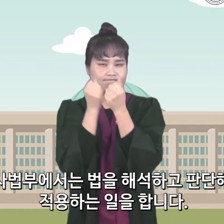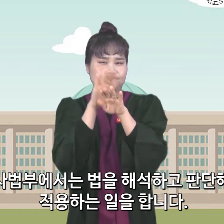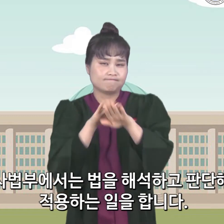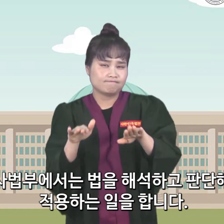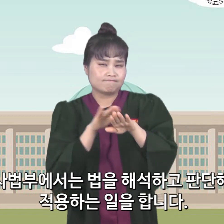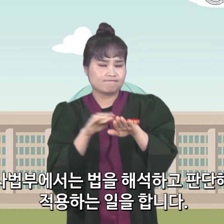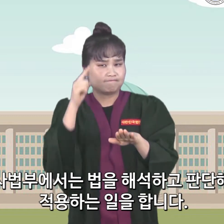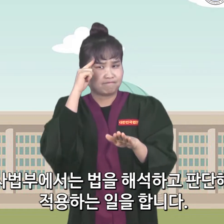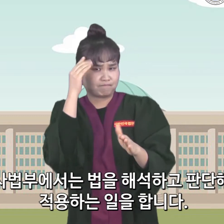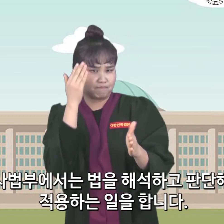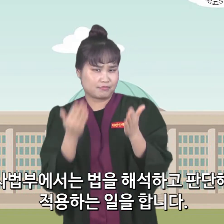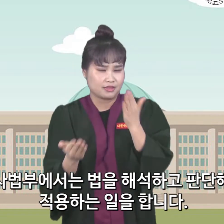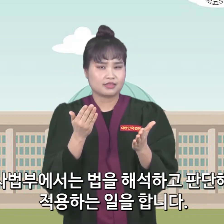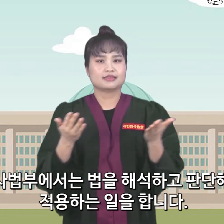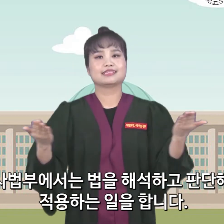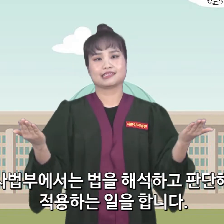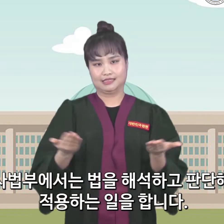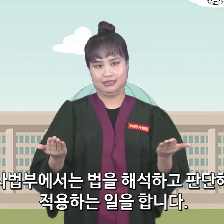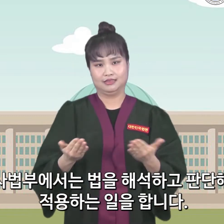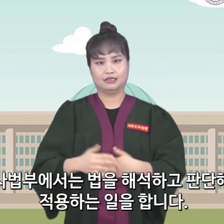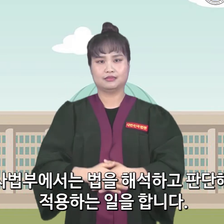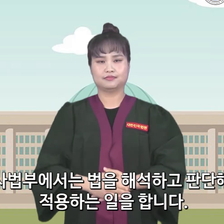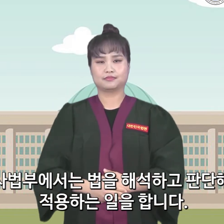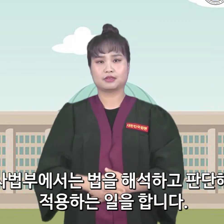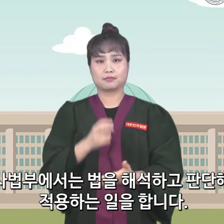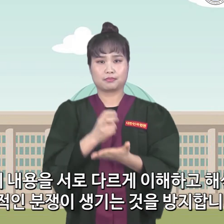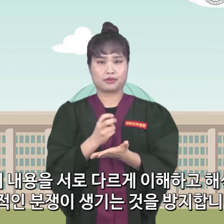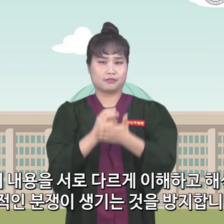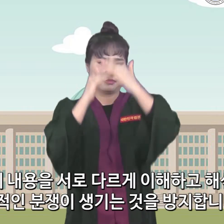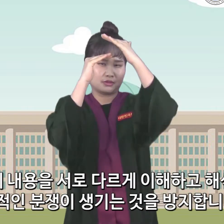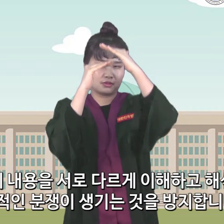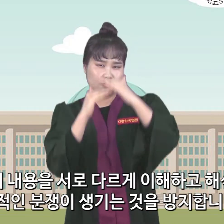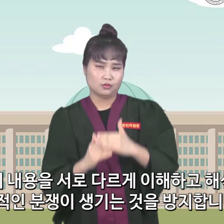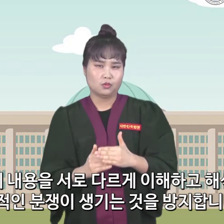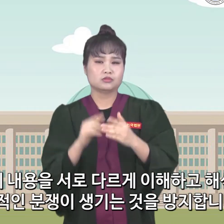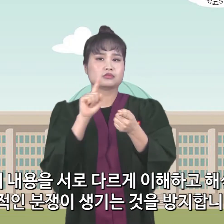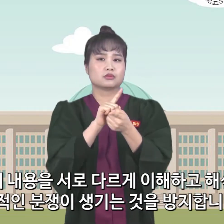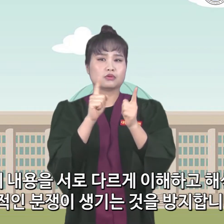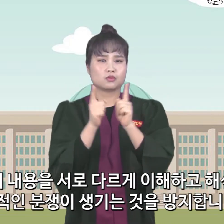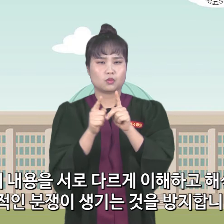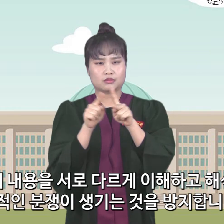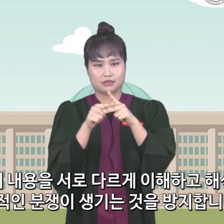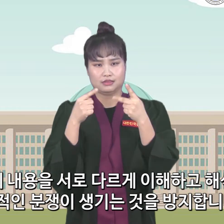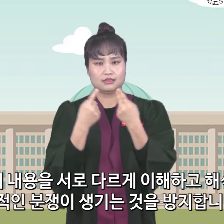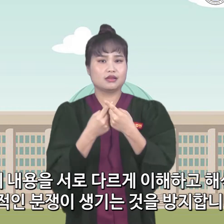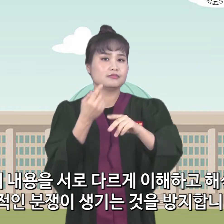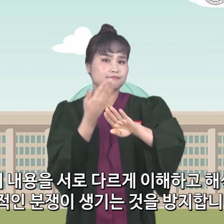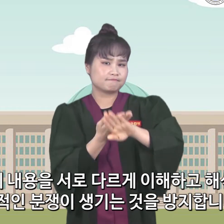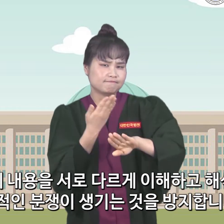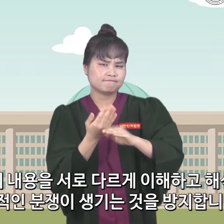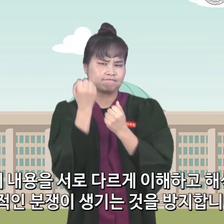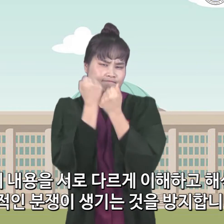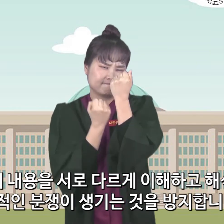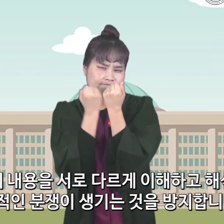사법부에서는 법을 해석하고 판단해 적용하는 일을 합니다. 법의 내용을 서로 다르게 이해하고